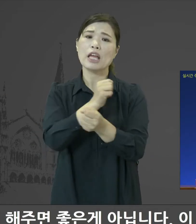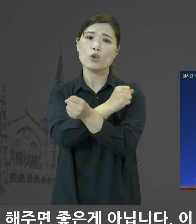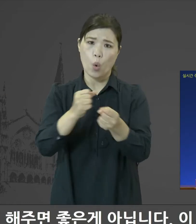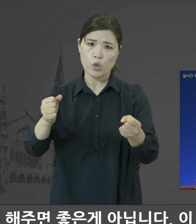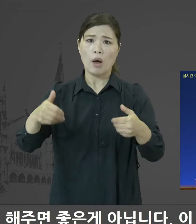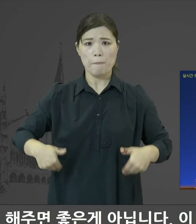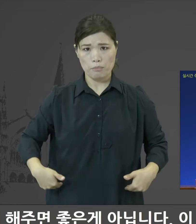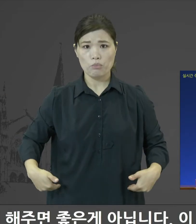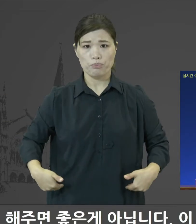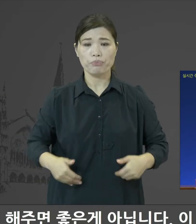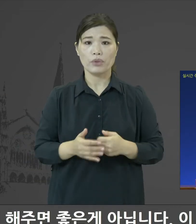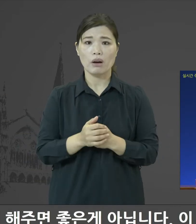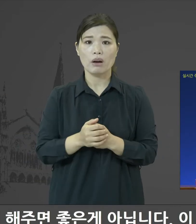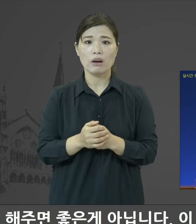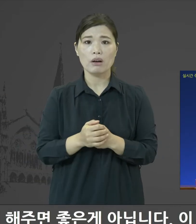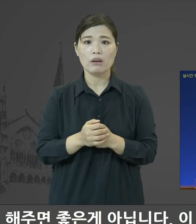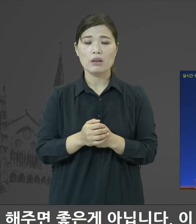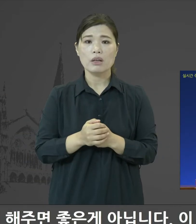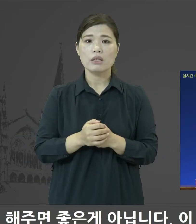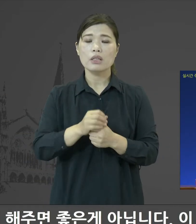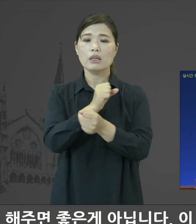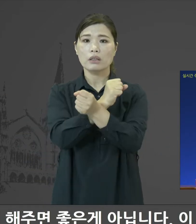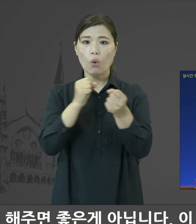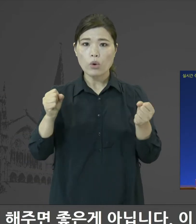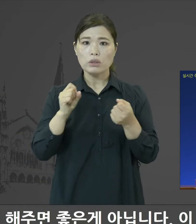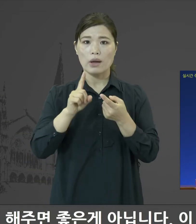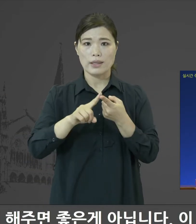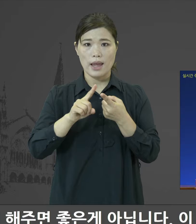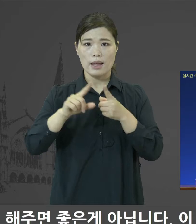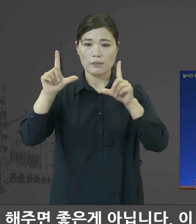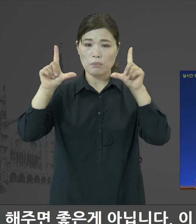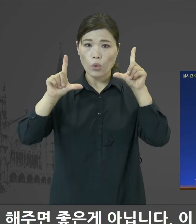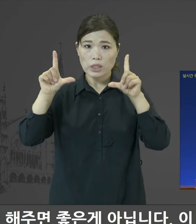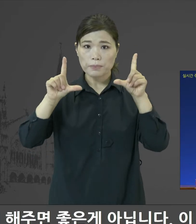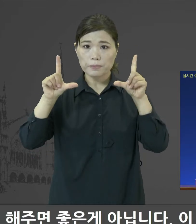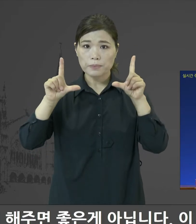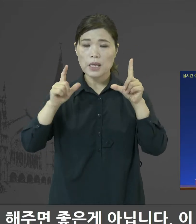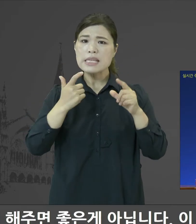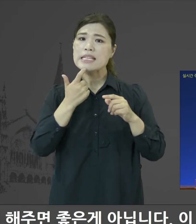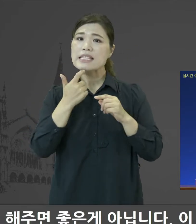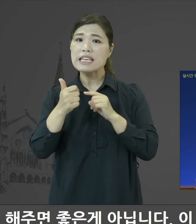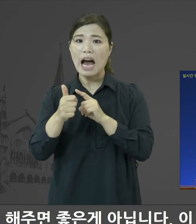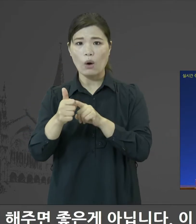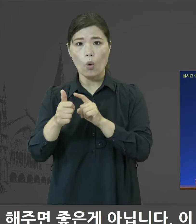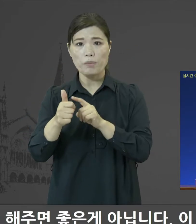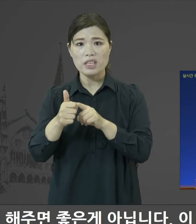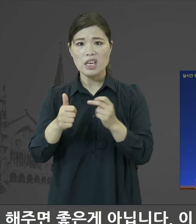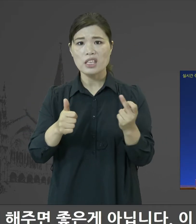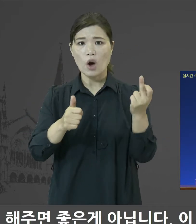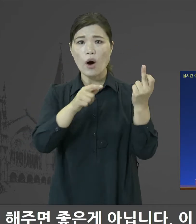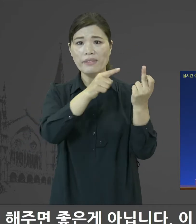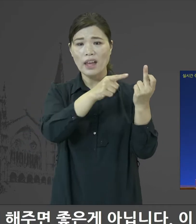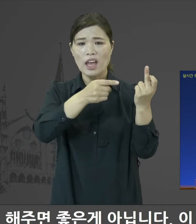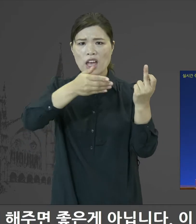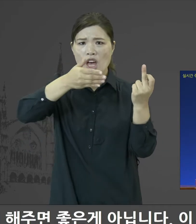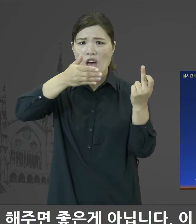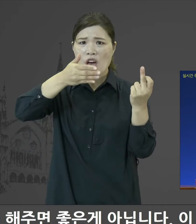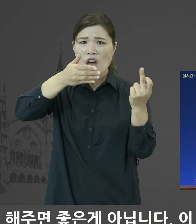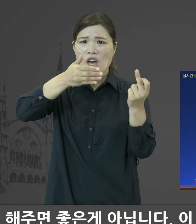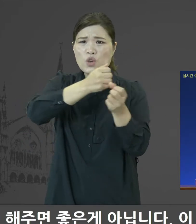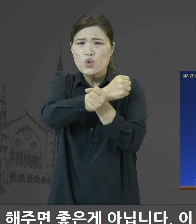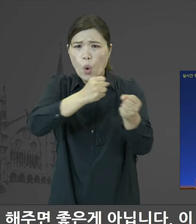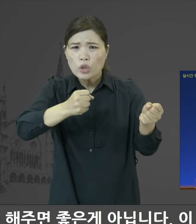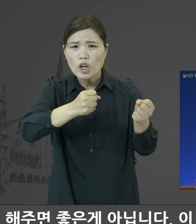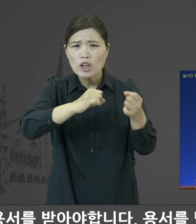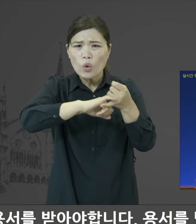받아야 되잖아요. 그런데 이 용서를 받는 그 모습은 야곱이 형에게 용서를 꼭 받아야 되는